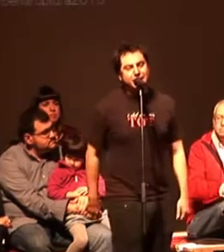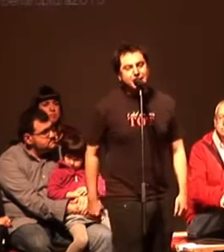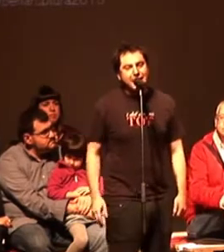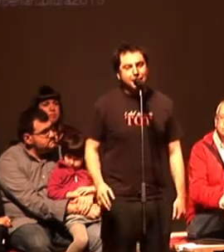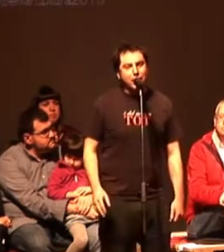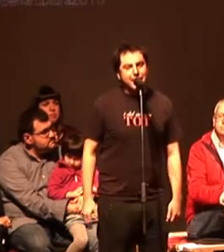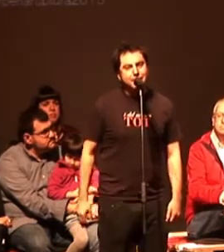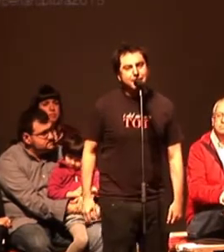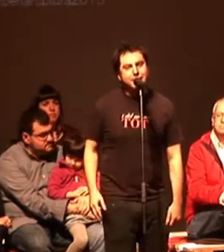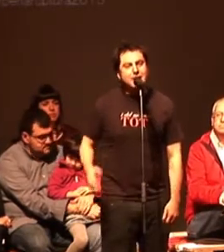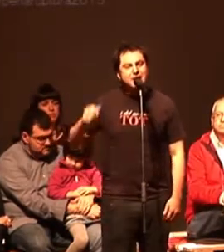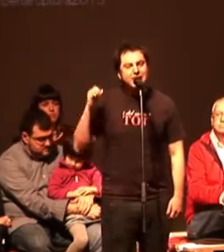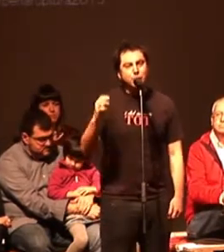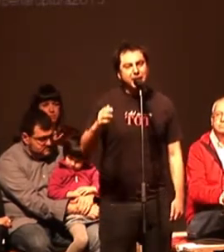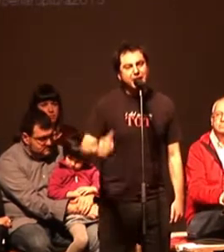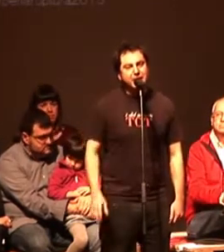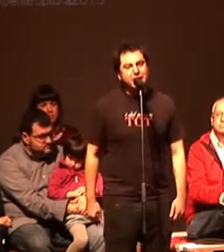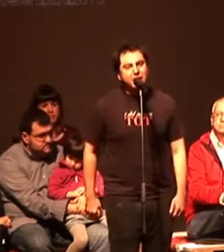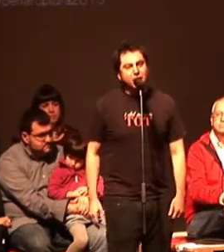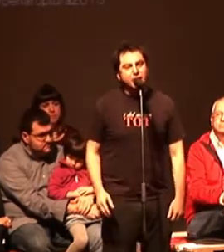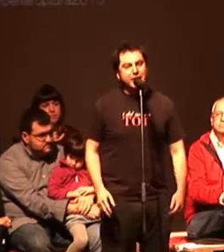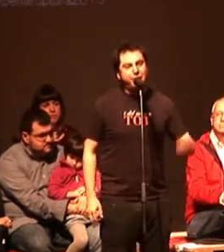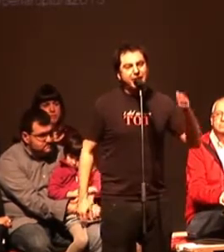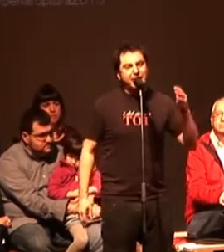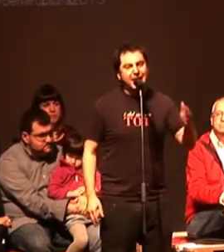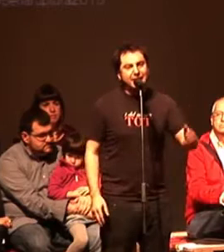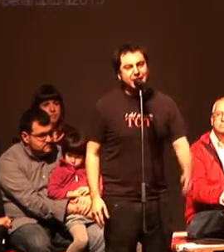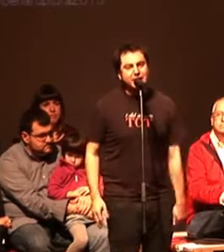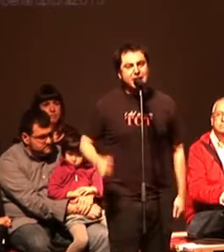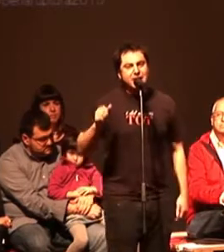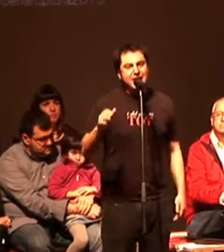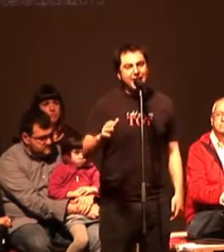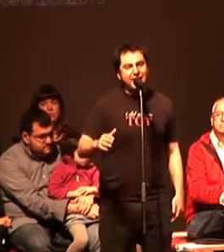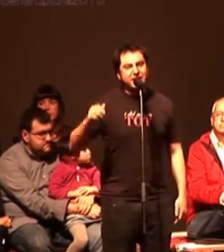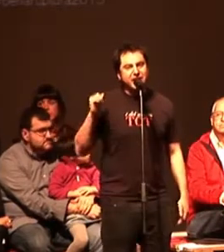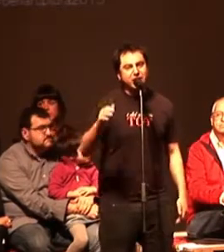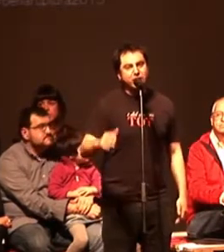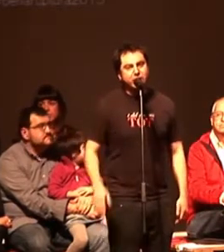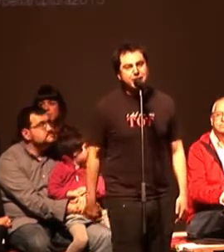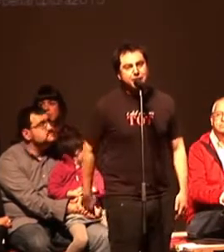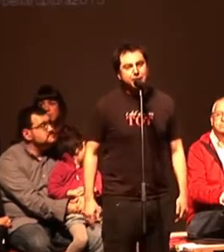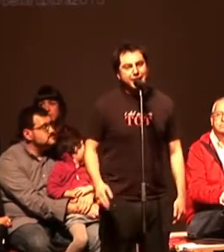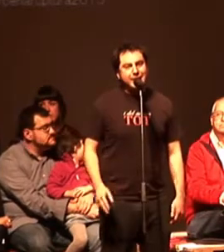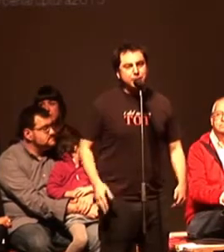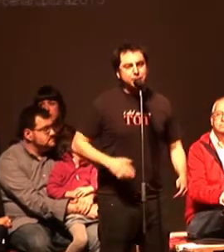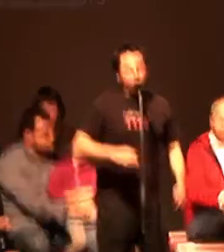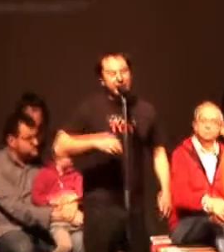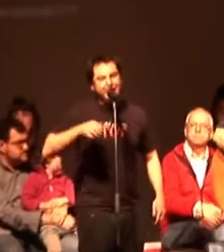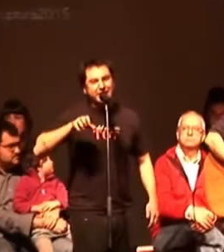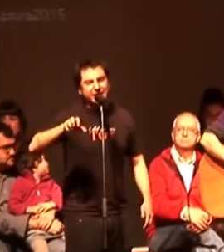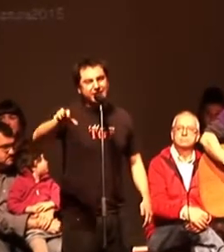sí, que ara volem. Desobeir contra farsans, lladres senyors,